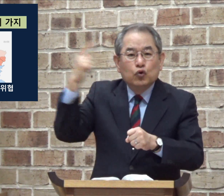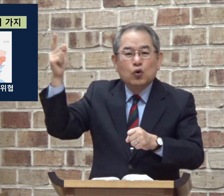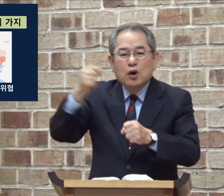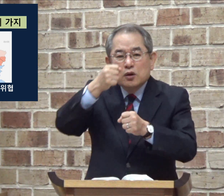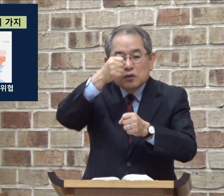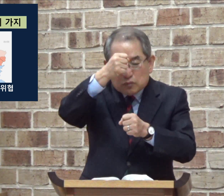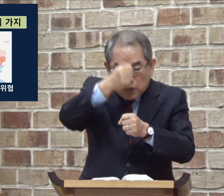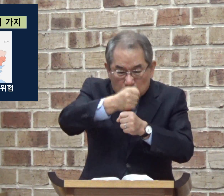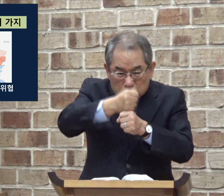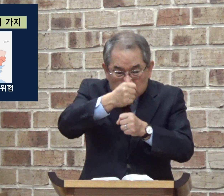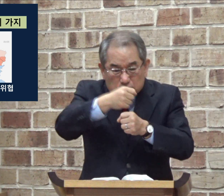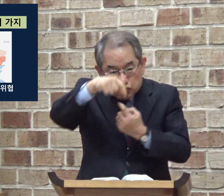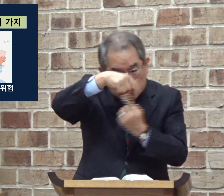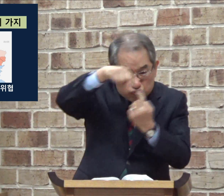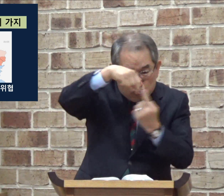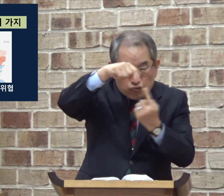옛날에 36년 전에